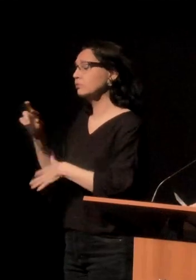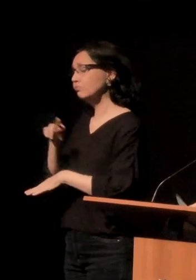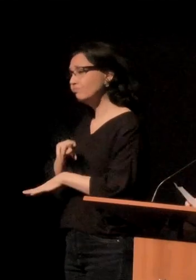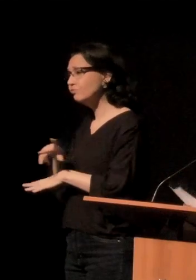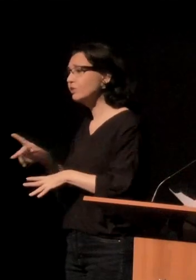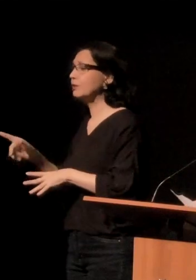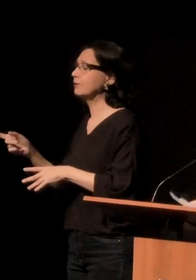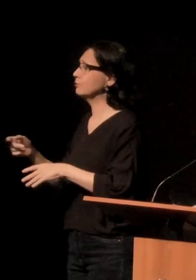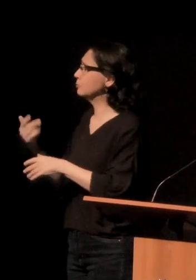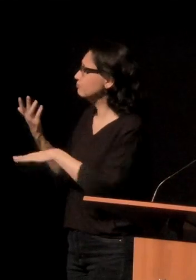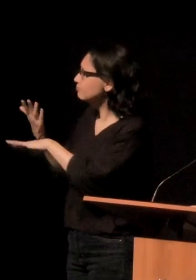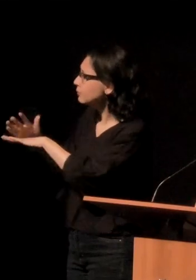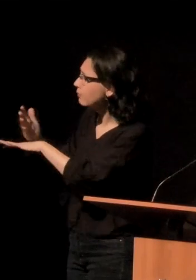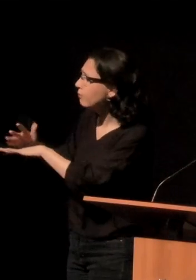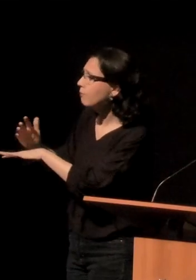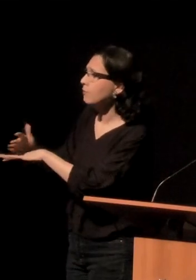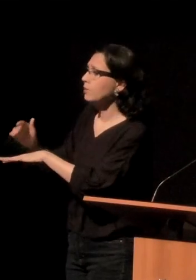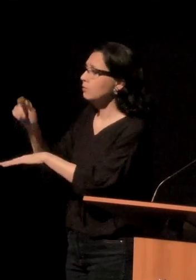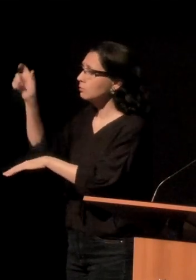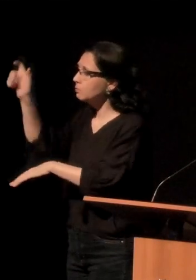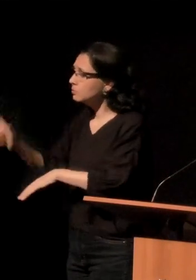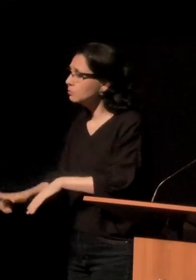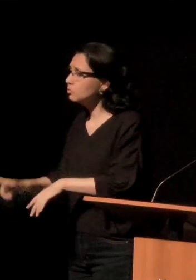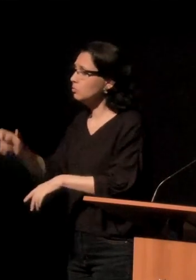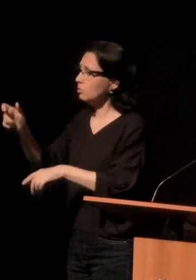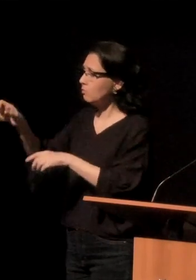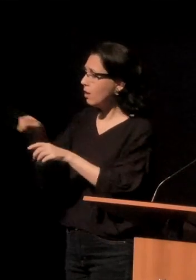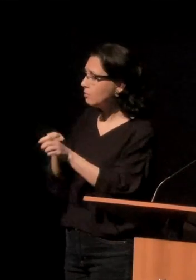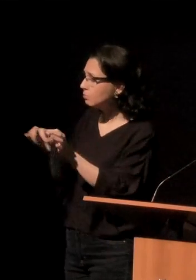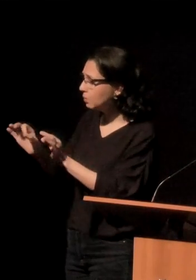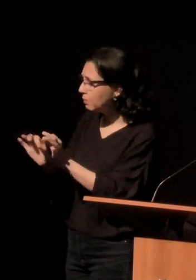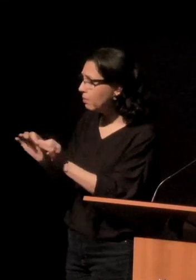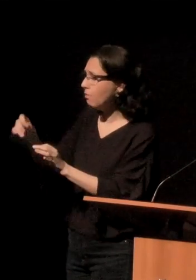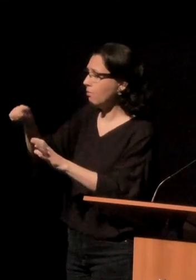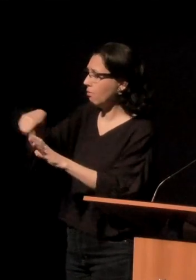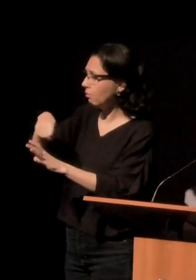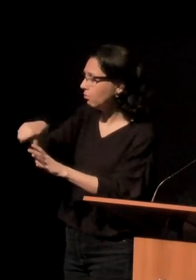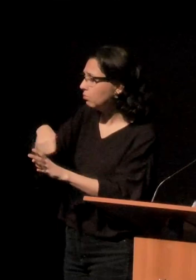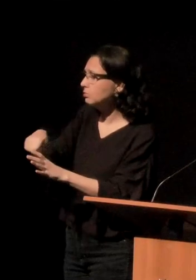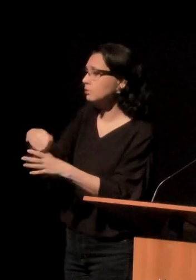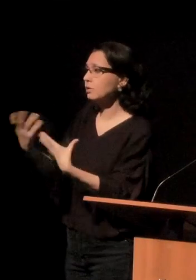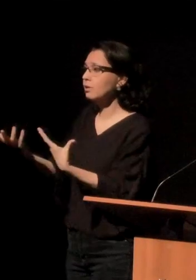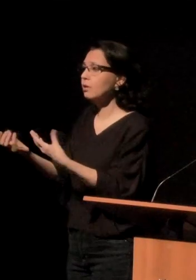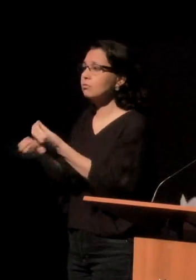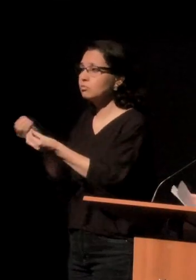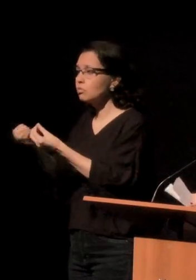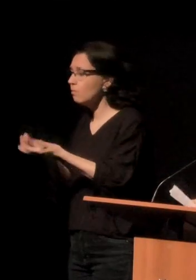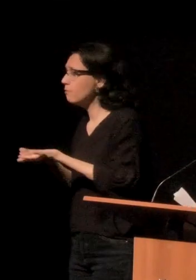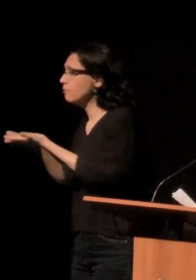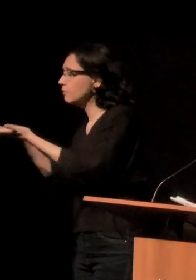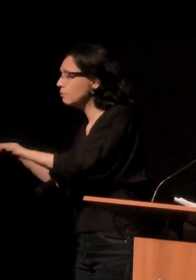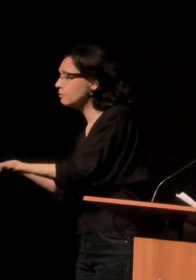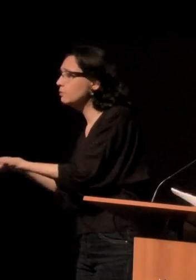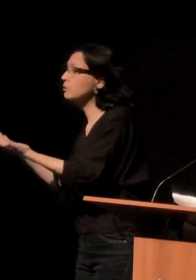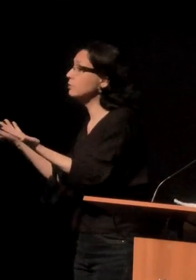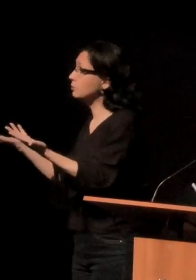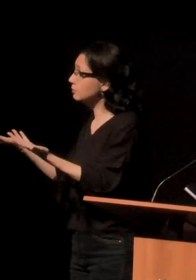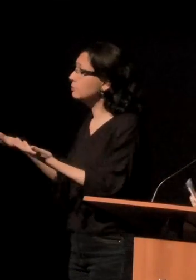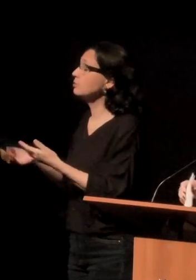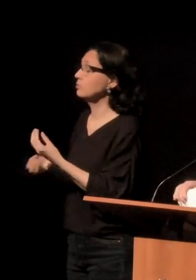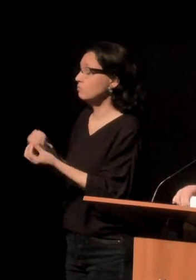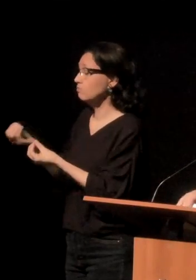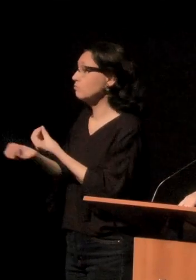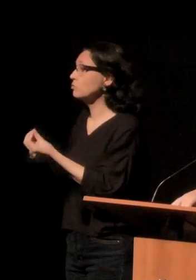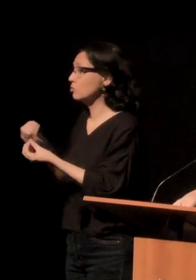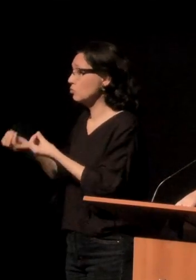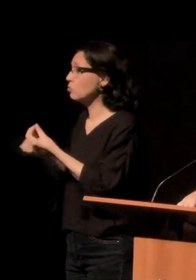preparo desses parceiros que estão ali na cozinha elaborando de como que isso vai ser servido e de como isso é visto aí